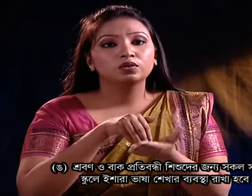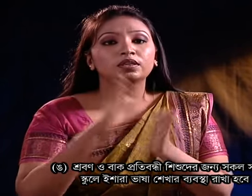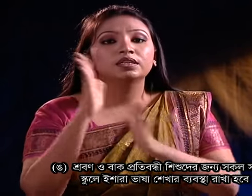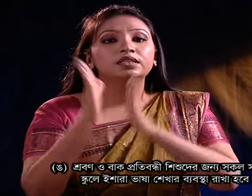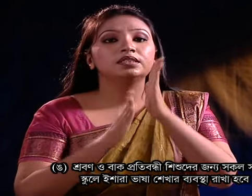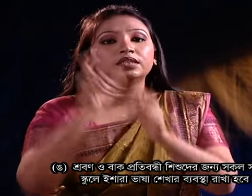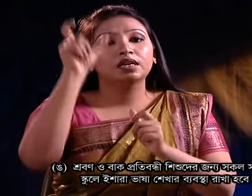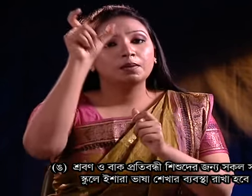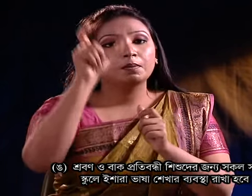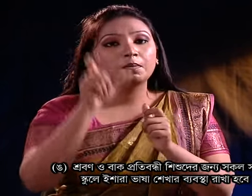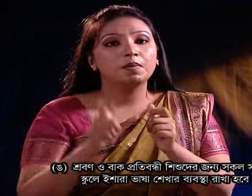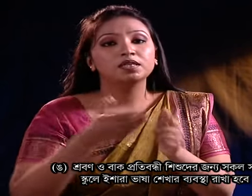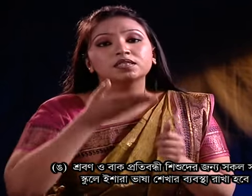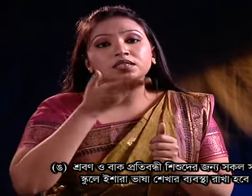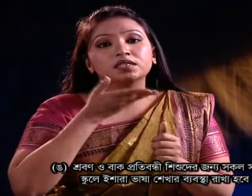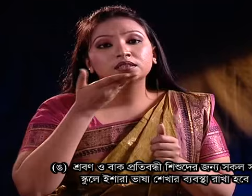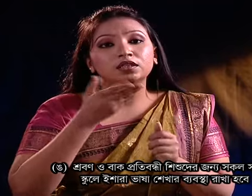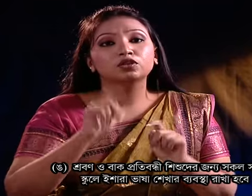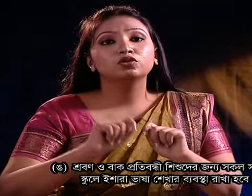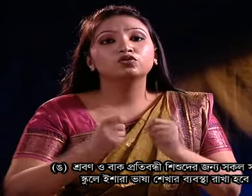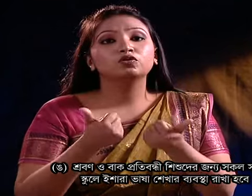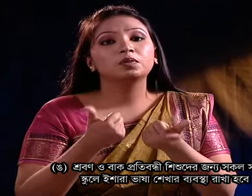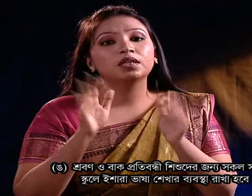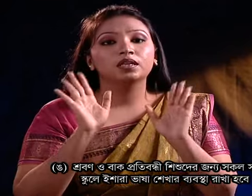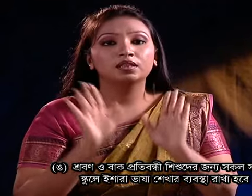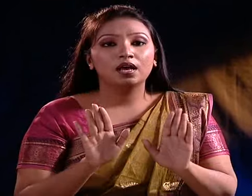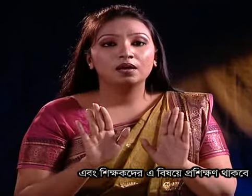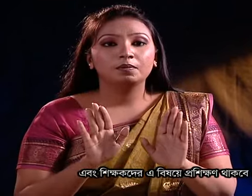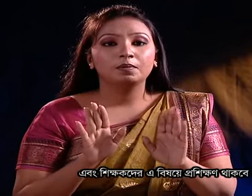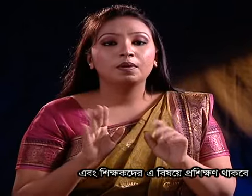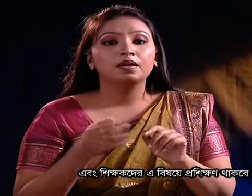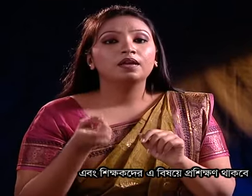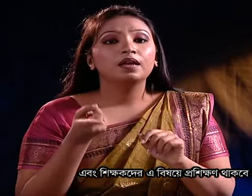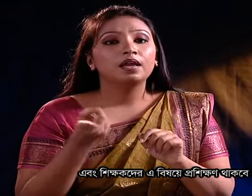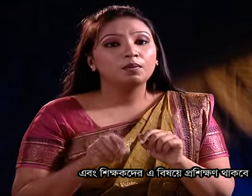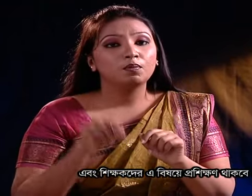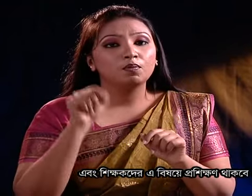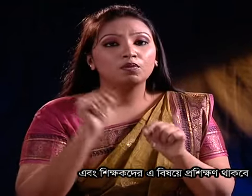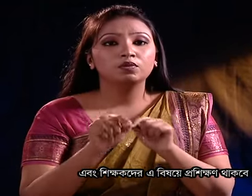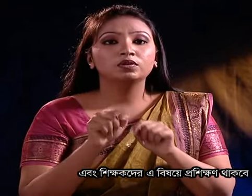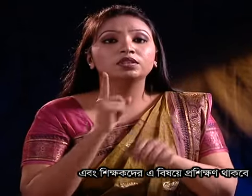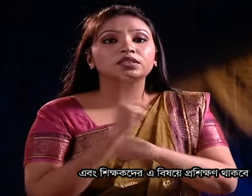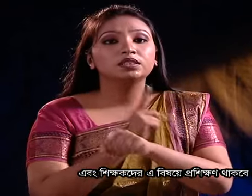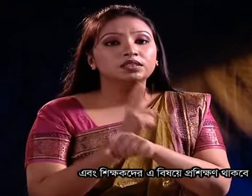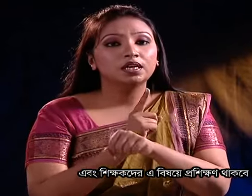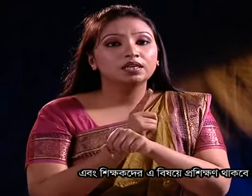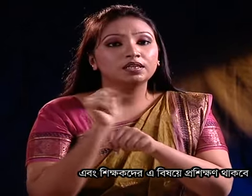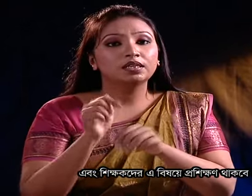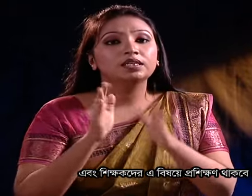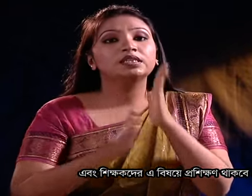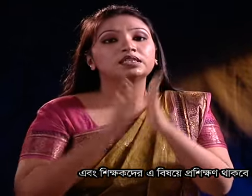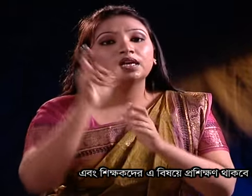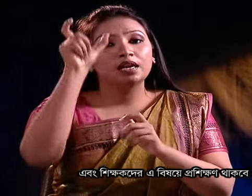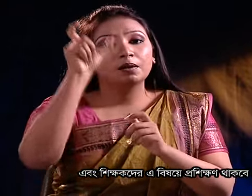ইশারা ভাষা শেখার ব্যবস্থা রাখা হবে এবং শিক্ষকদের এ বিষয়ে প্রশিক্ষণ